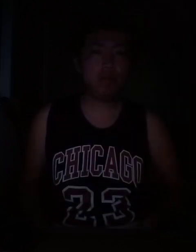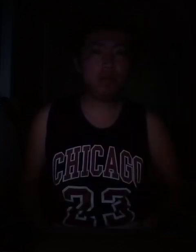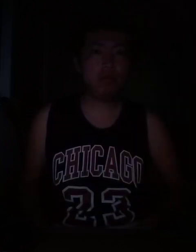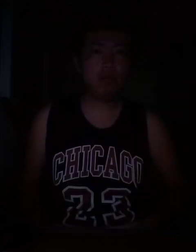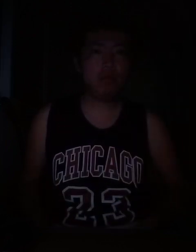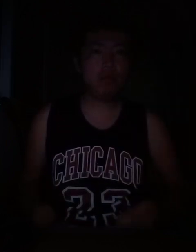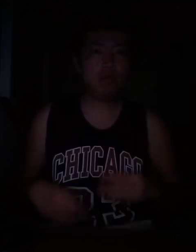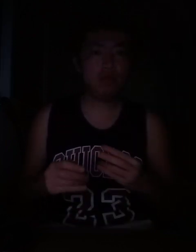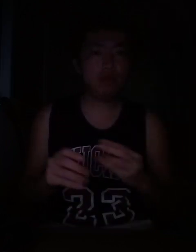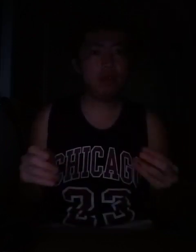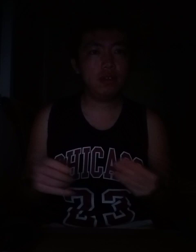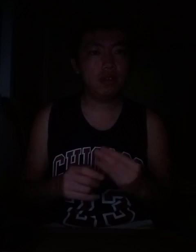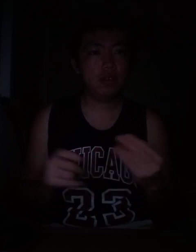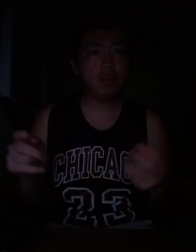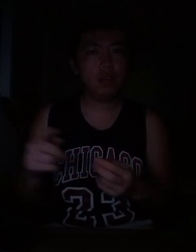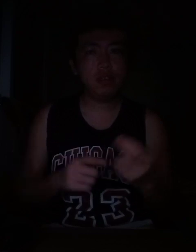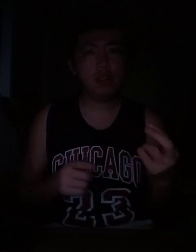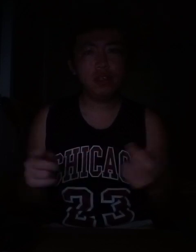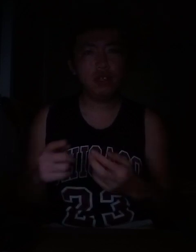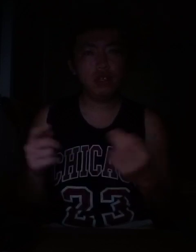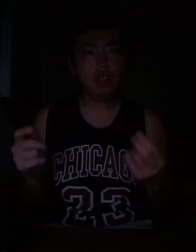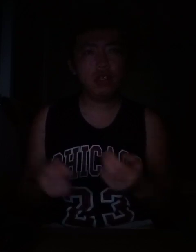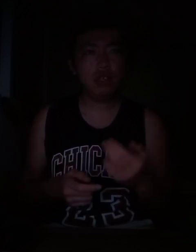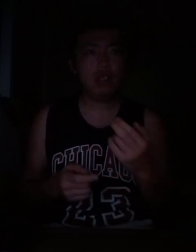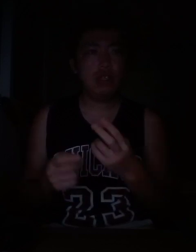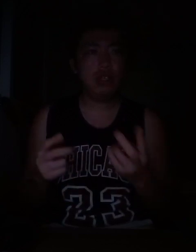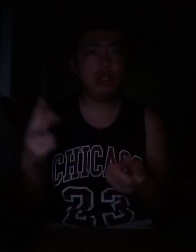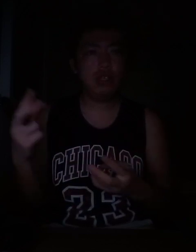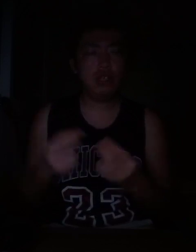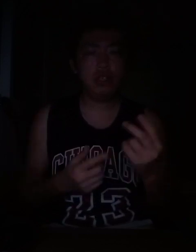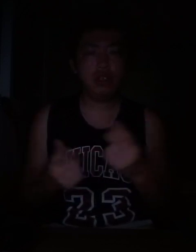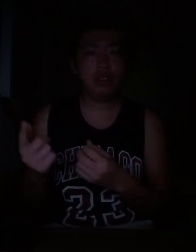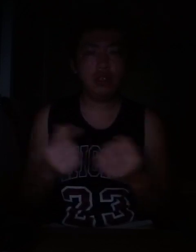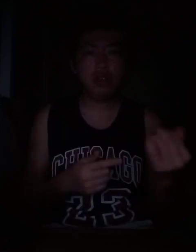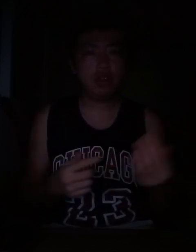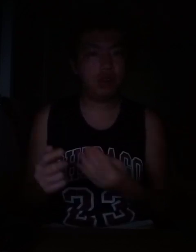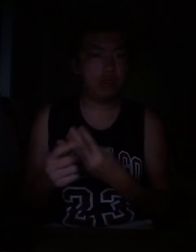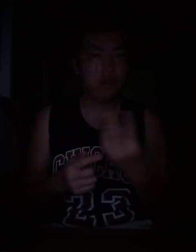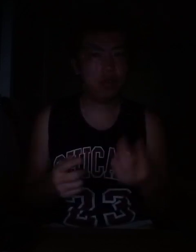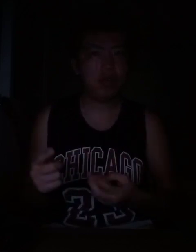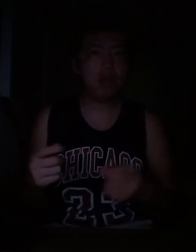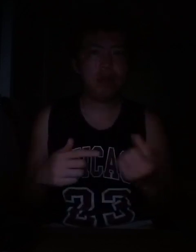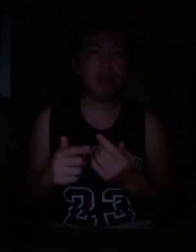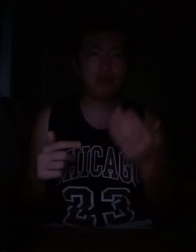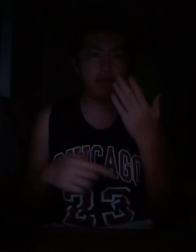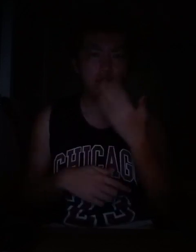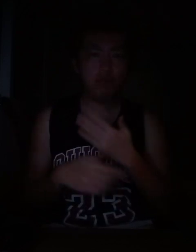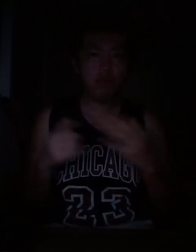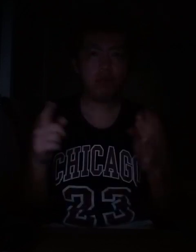네, 일본 기상청은 가고시마 등에서 22만 세대, 주민 42만 명에게 대피 명령을 내렸습니다.